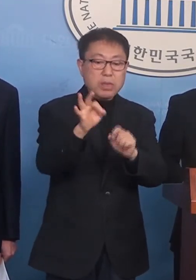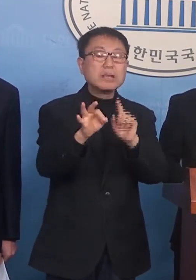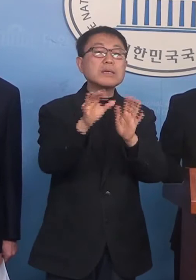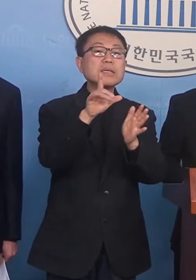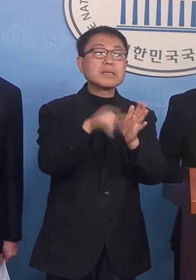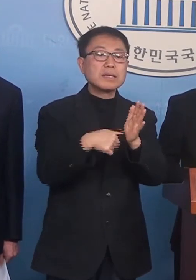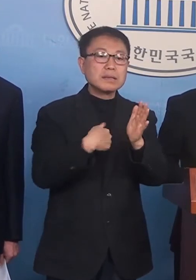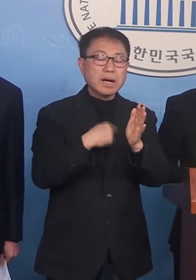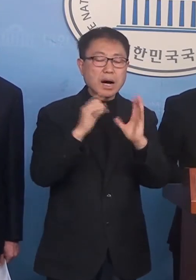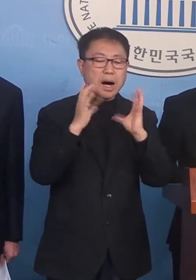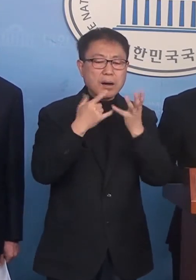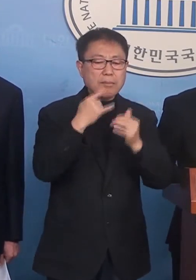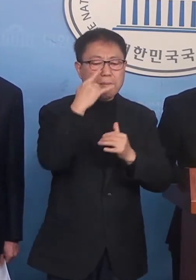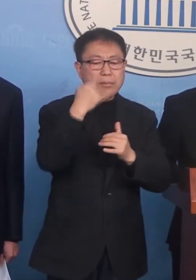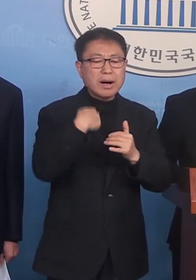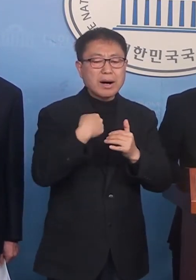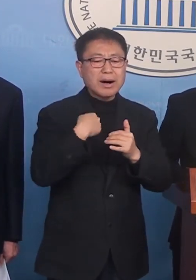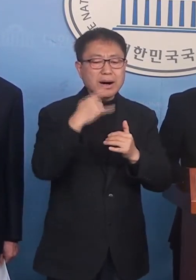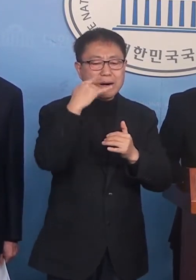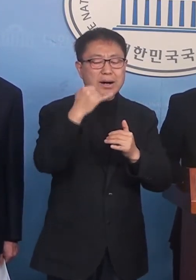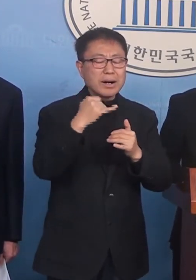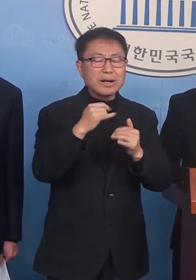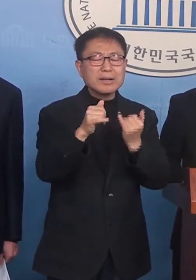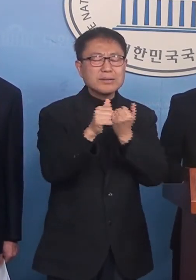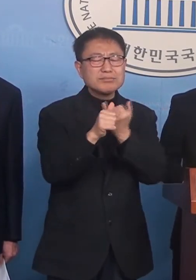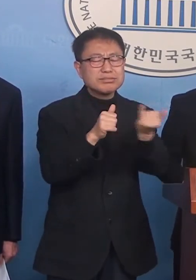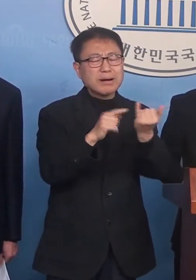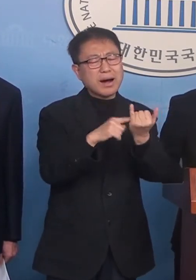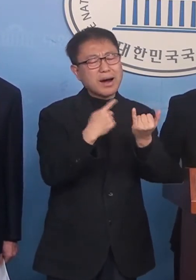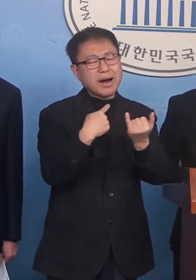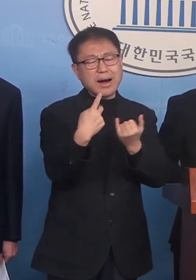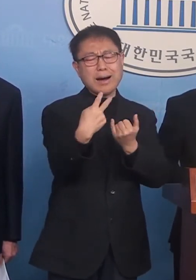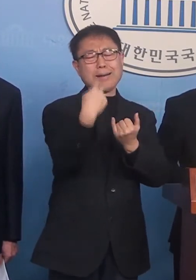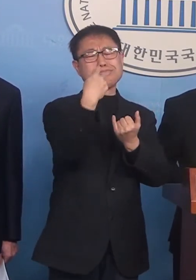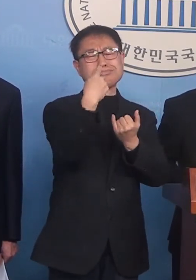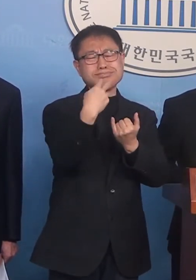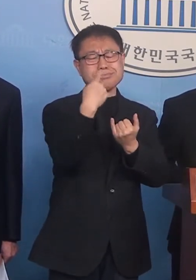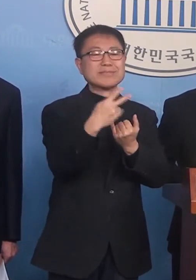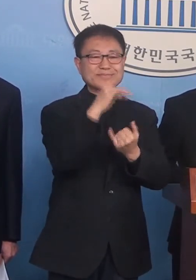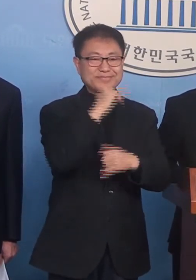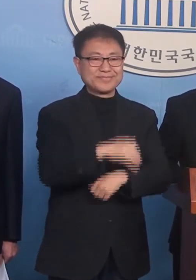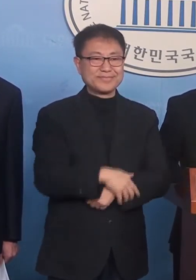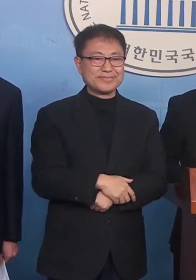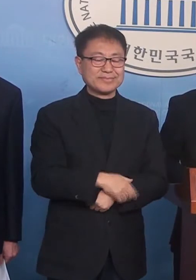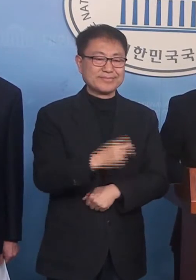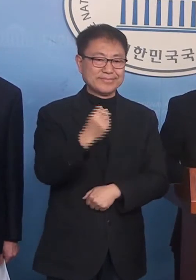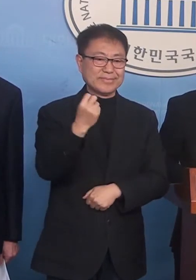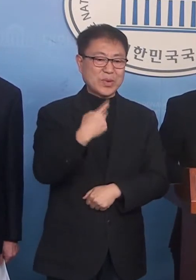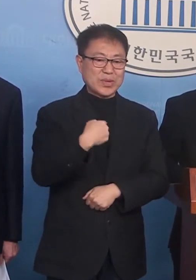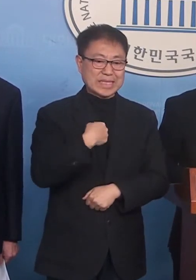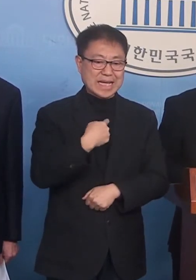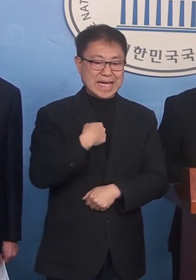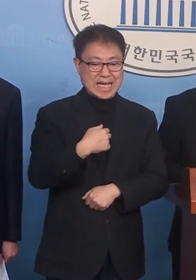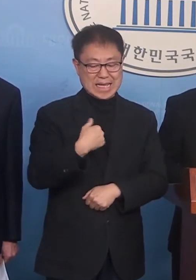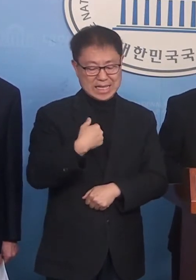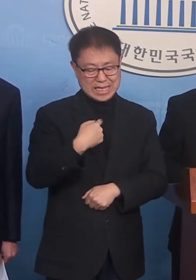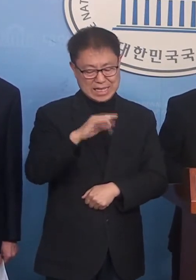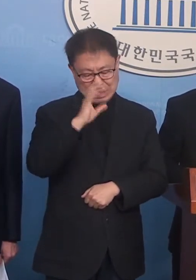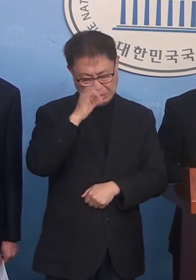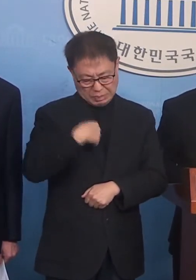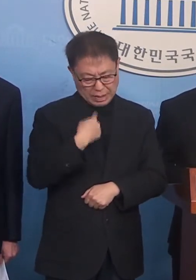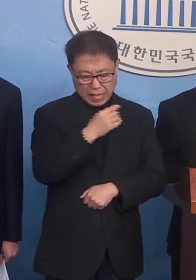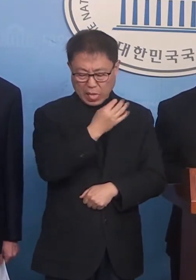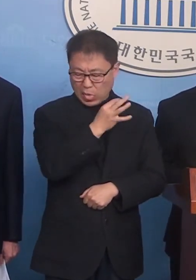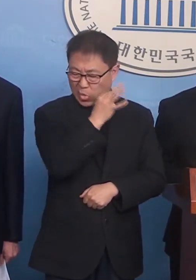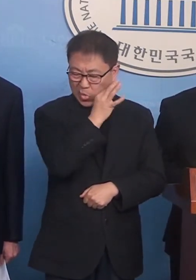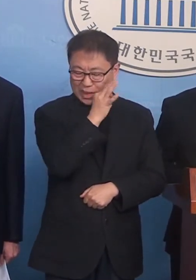때마다 애들 엄마와 내 따가운 눈초리를 피하지 않을 수 없었습니다. 그리고 제 자신이 한없이